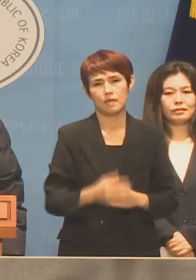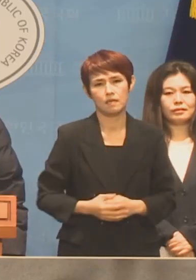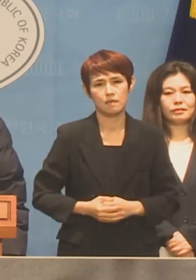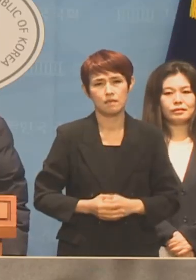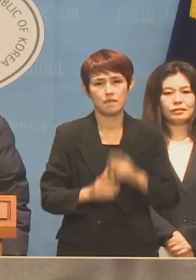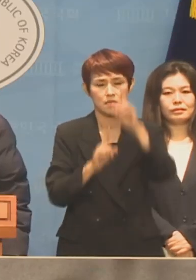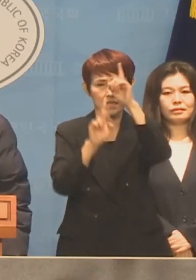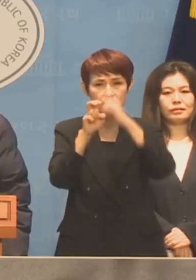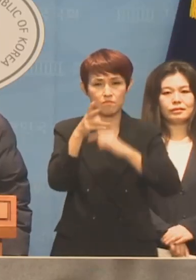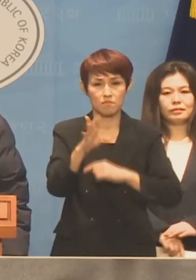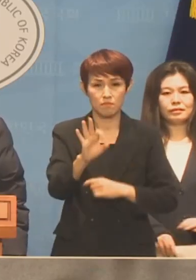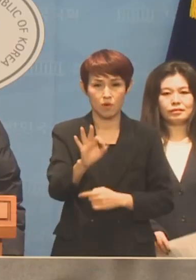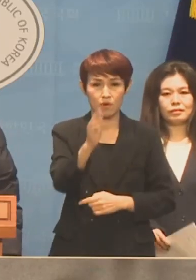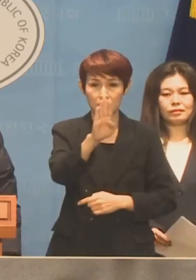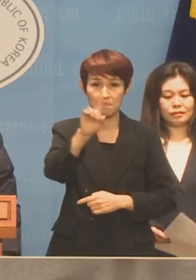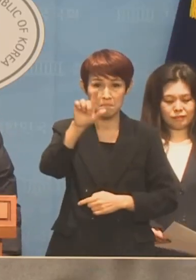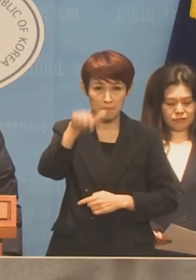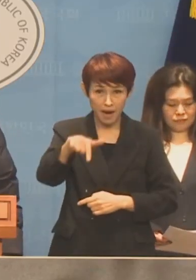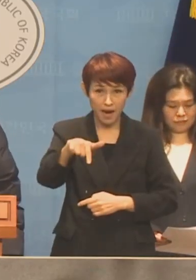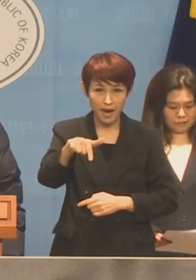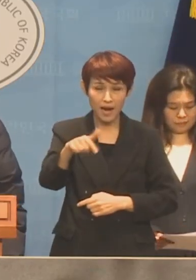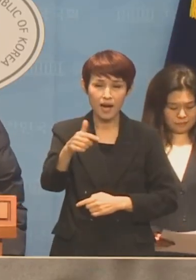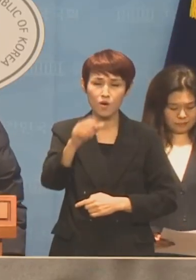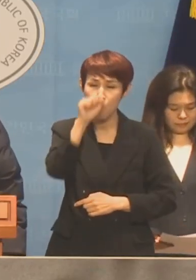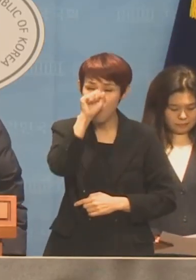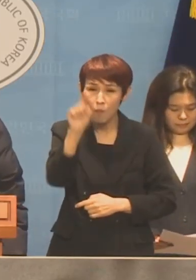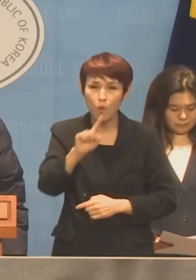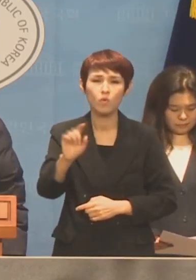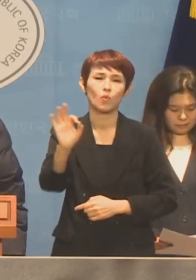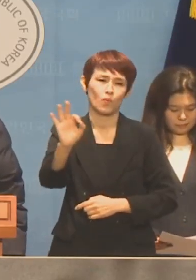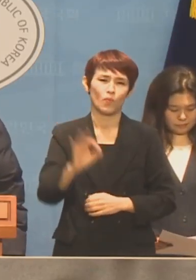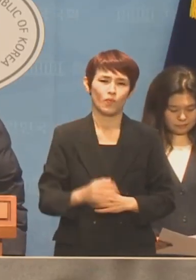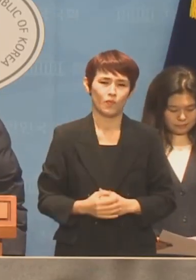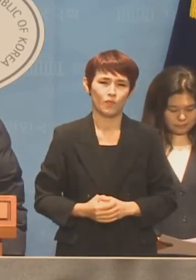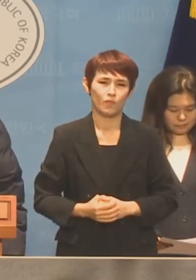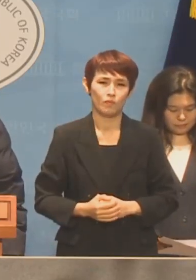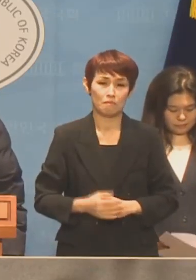이명박은 돈을 좋아해가지고 망해버렸어요.